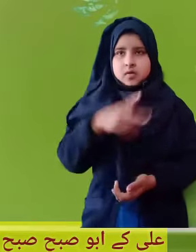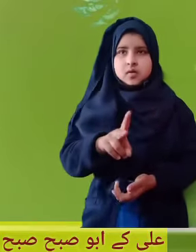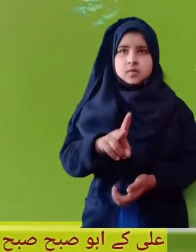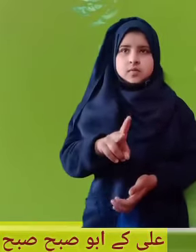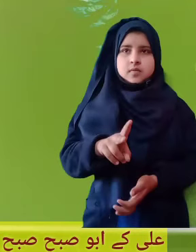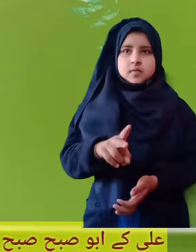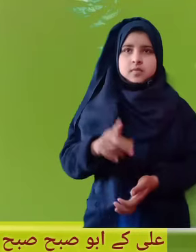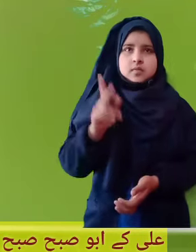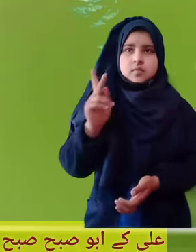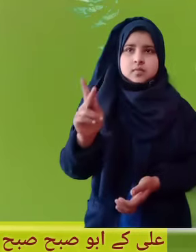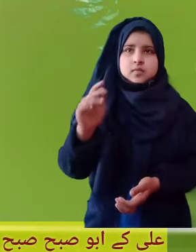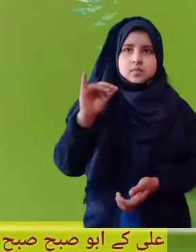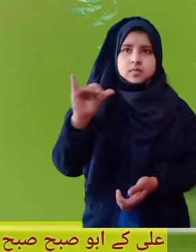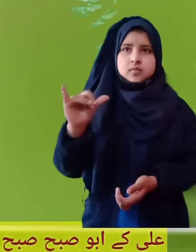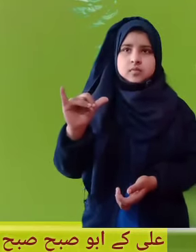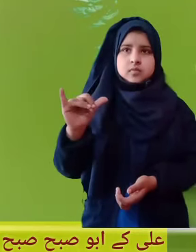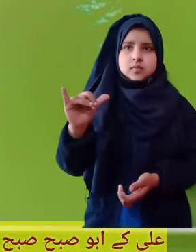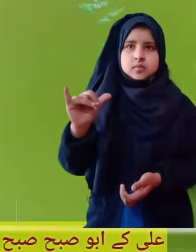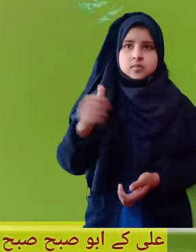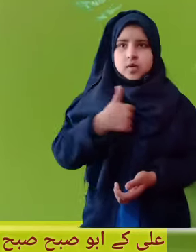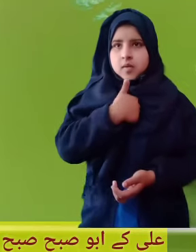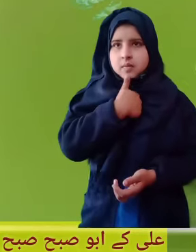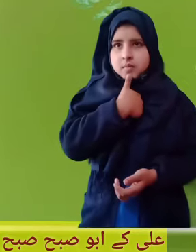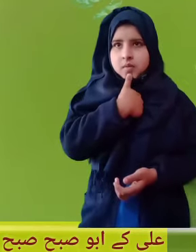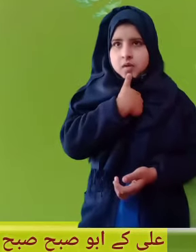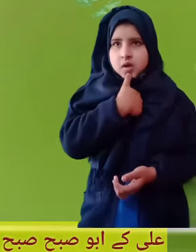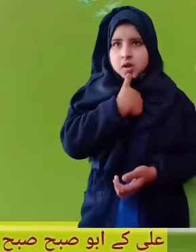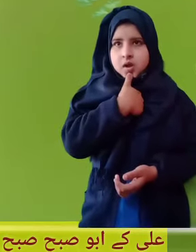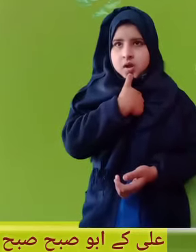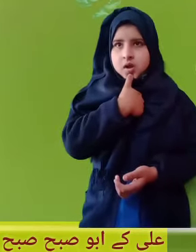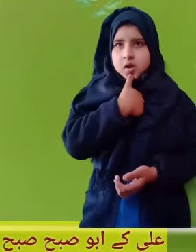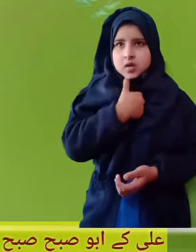अली के अब्बू